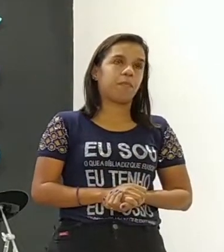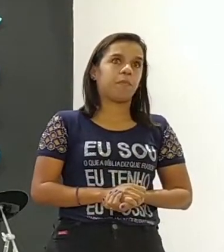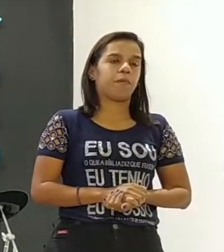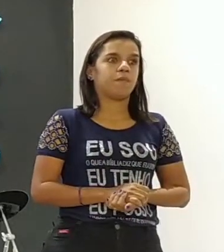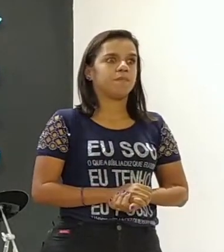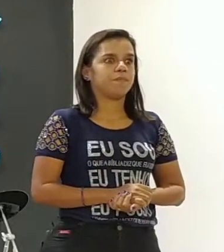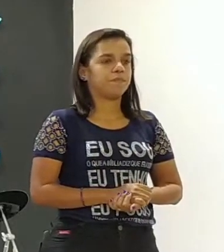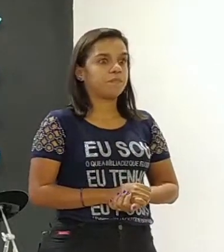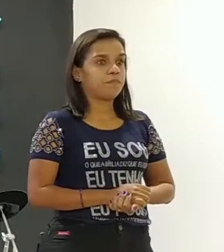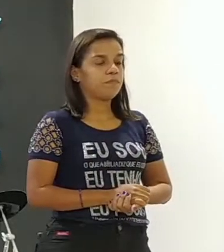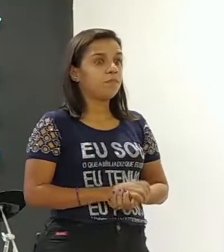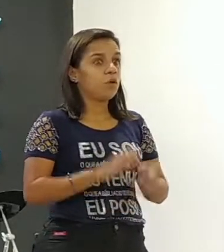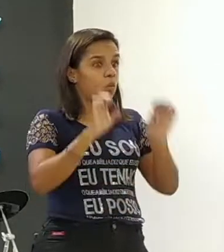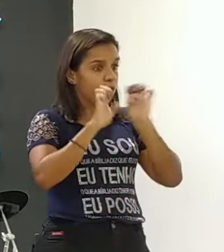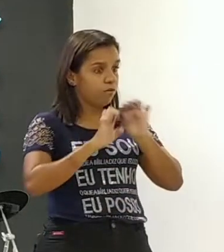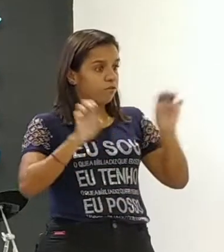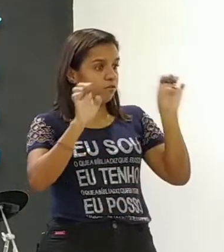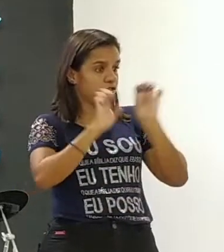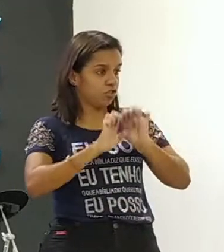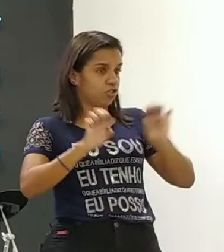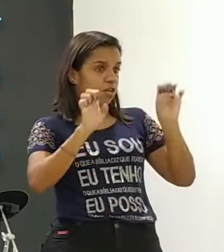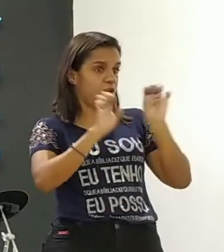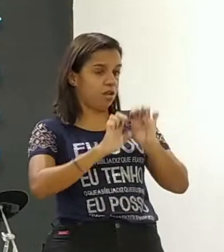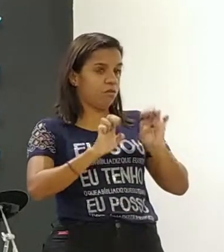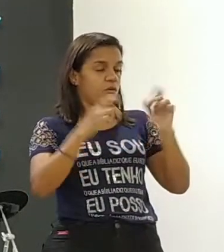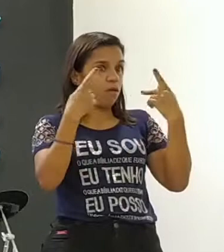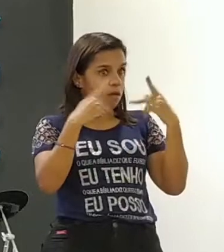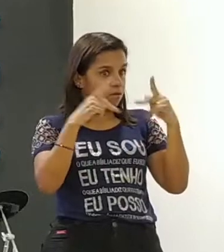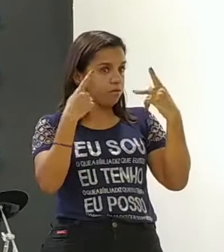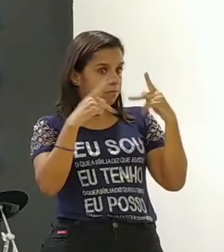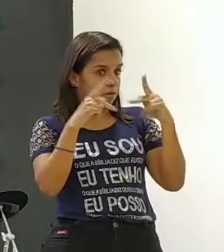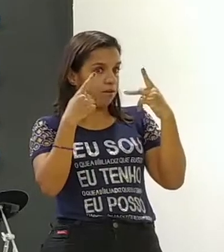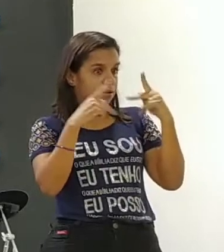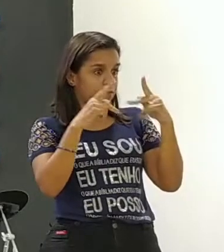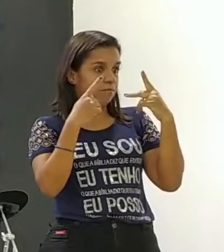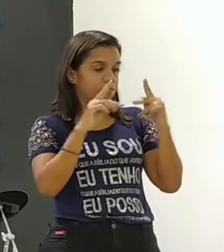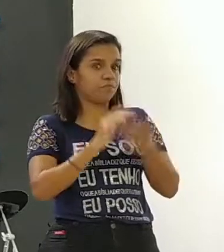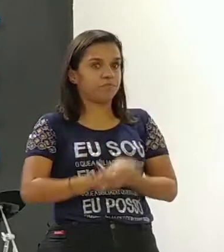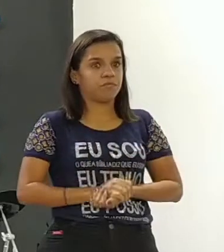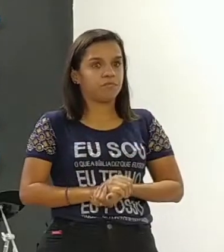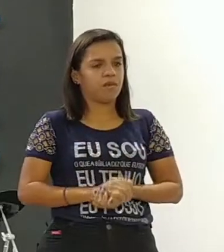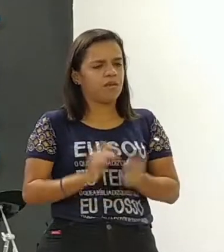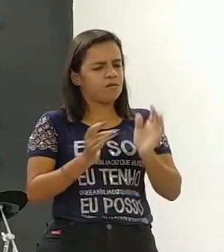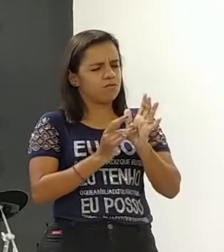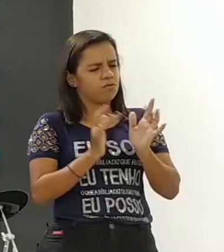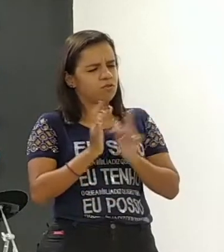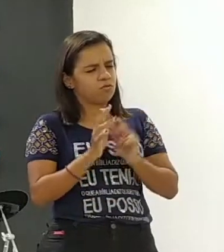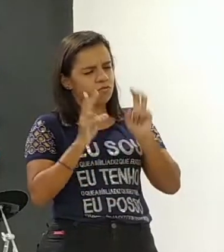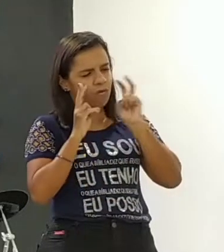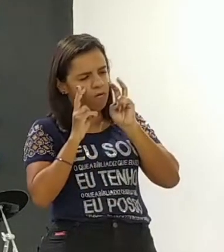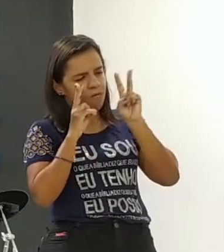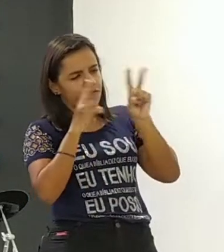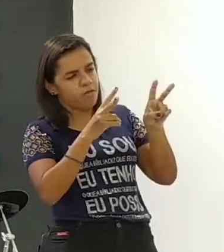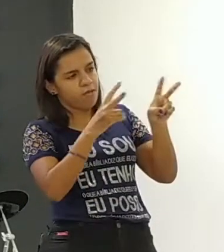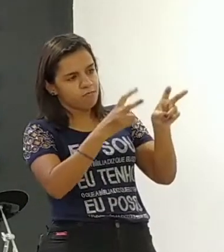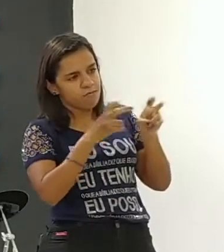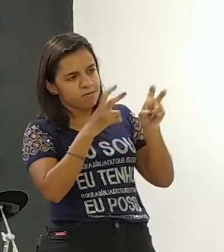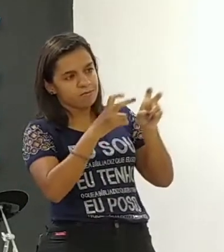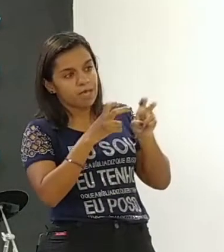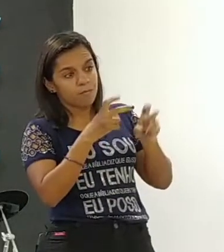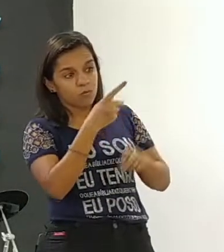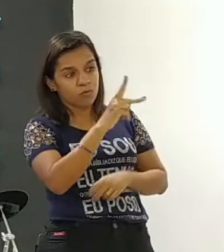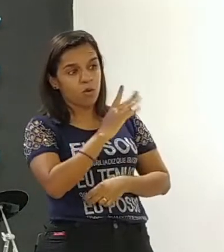o evangelho que você diz pregar. Aí Jesus olha lá dentro do coração e vê